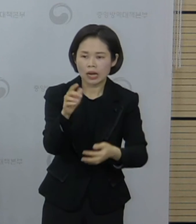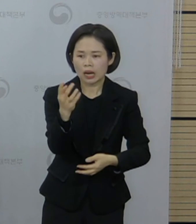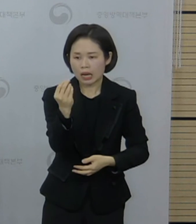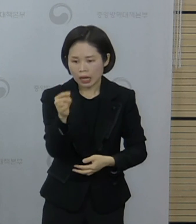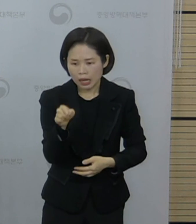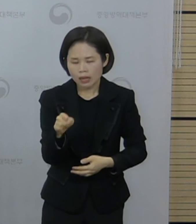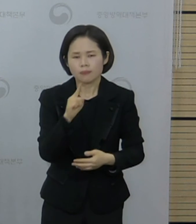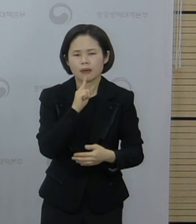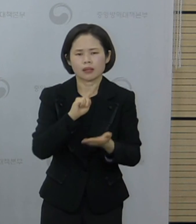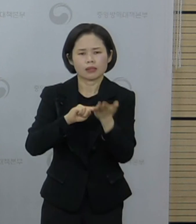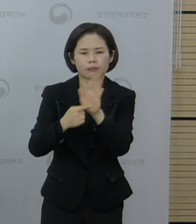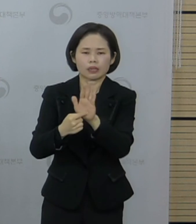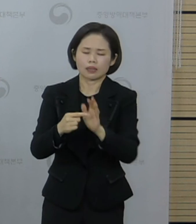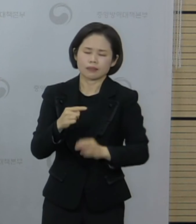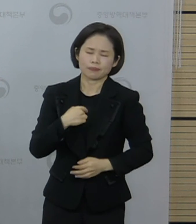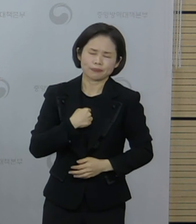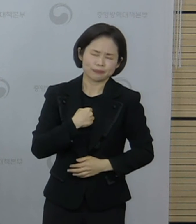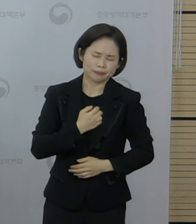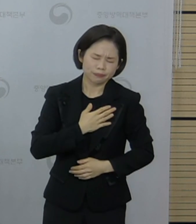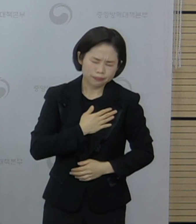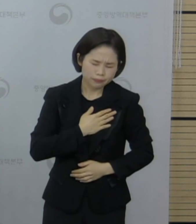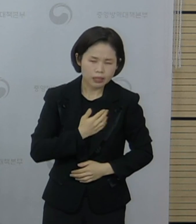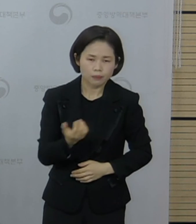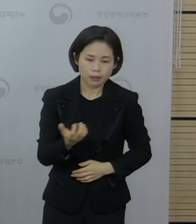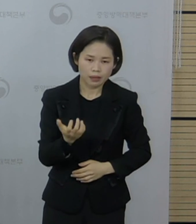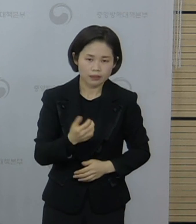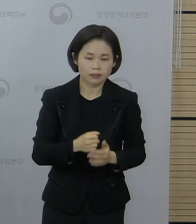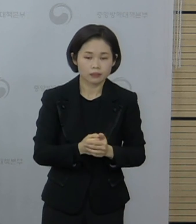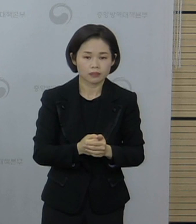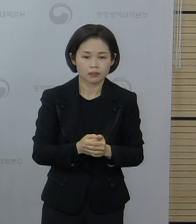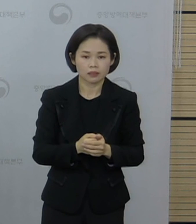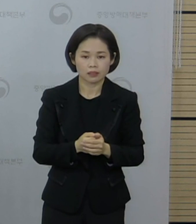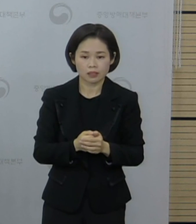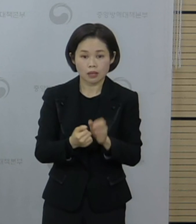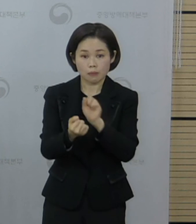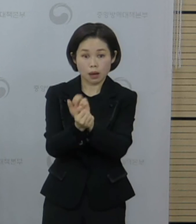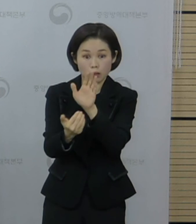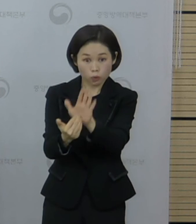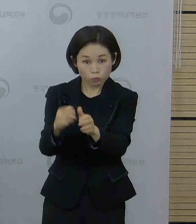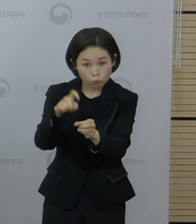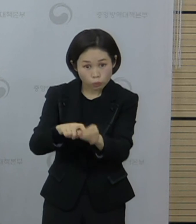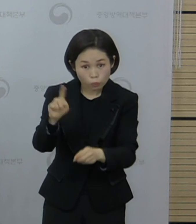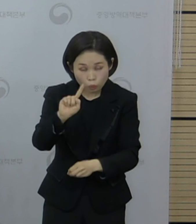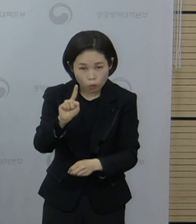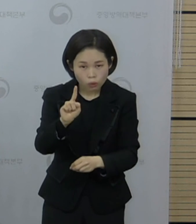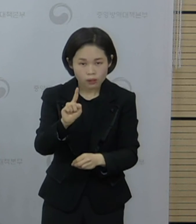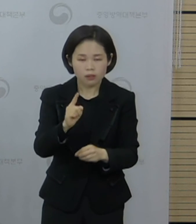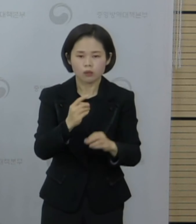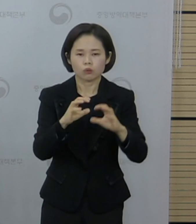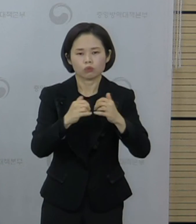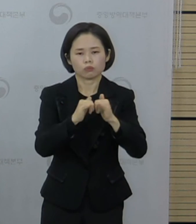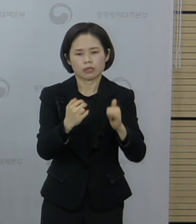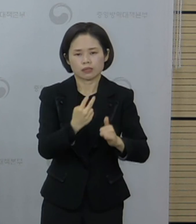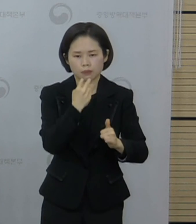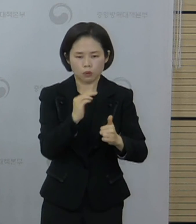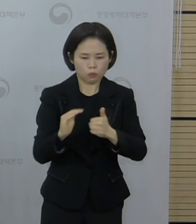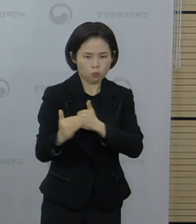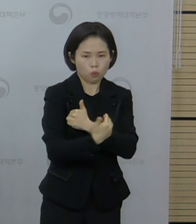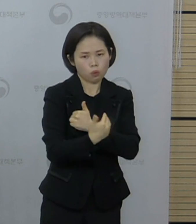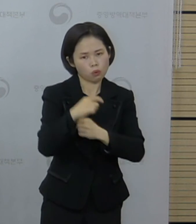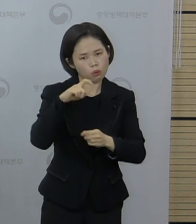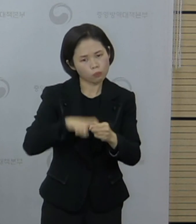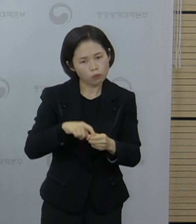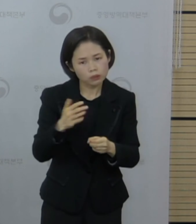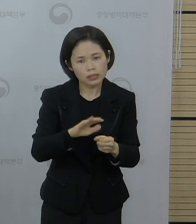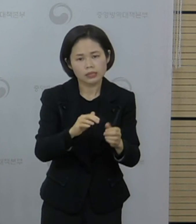가선 아픕니다 결국 방역대책 을 열심히 하는 최종 목표는 귀중한 생명을 지키는 것인데